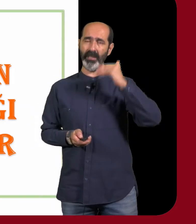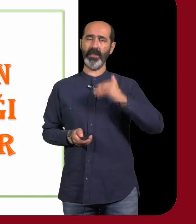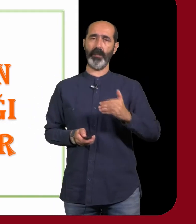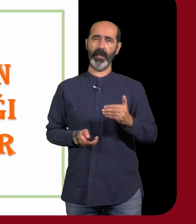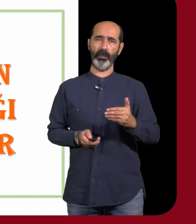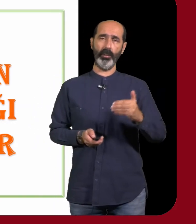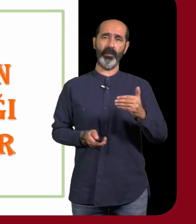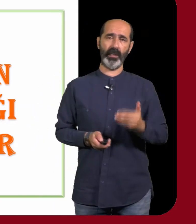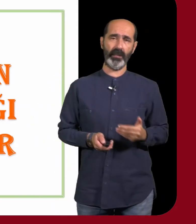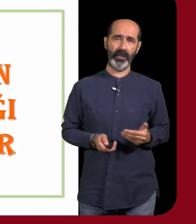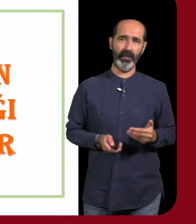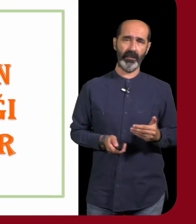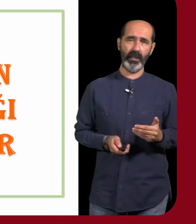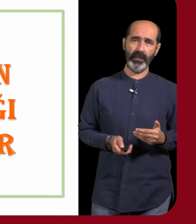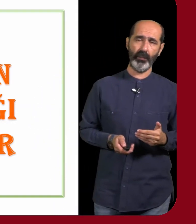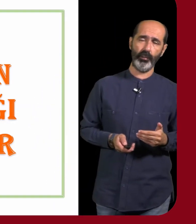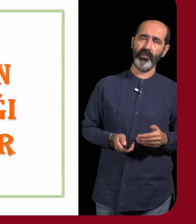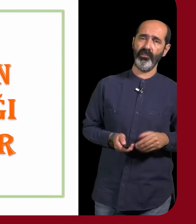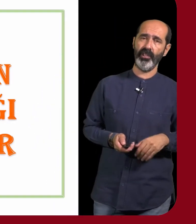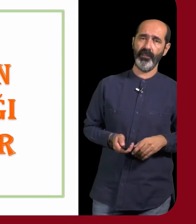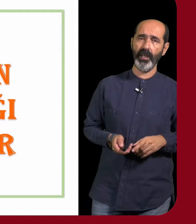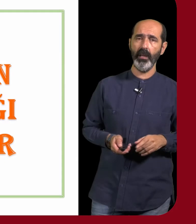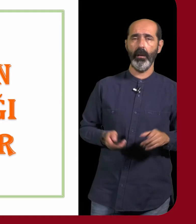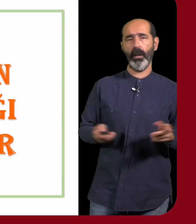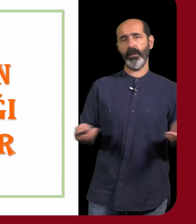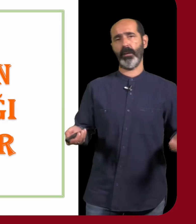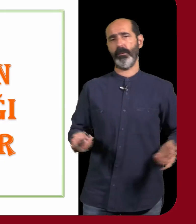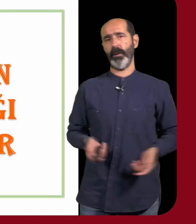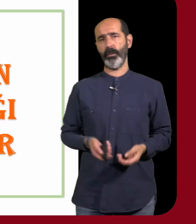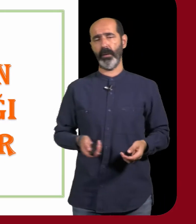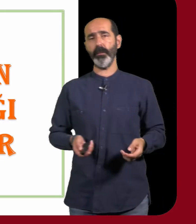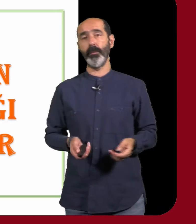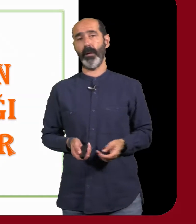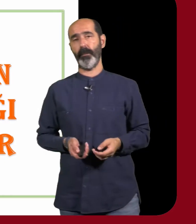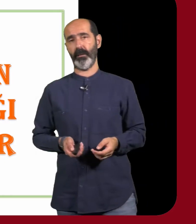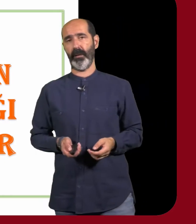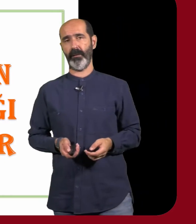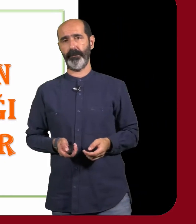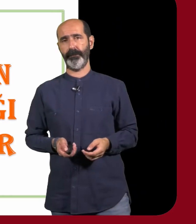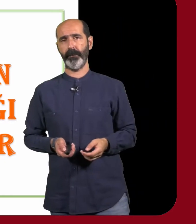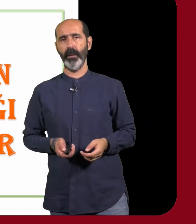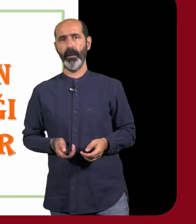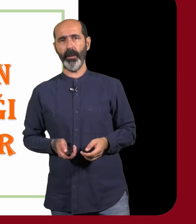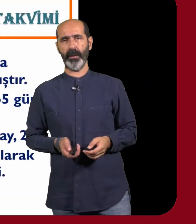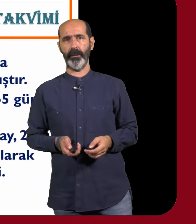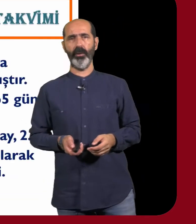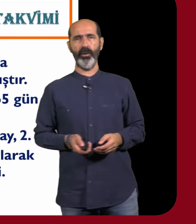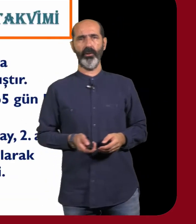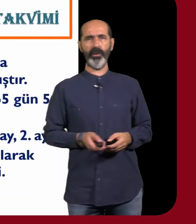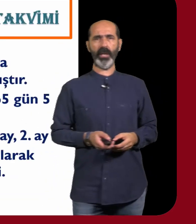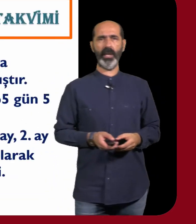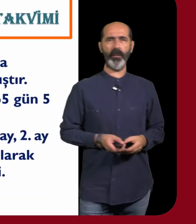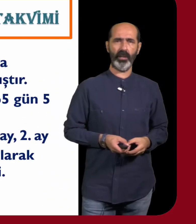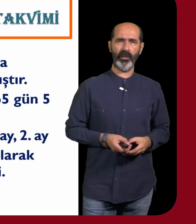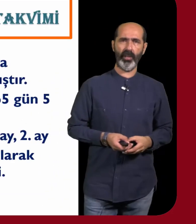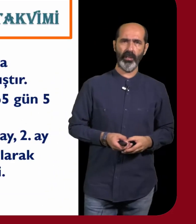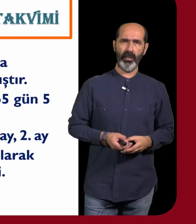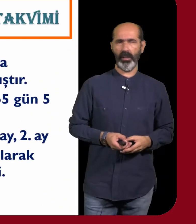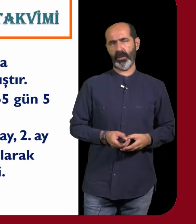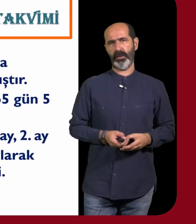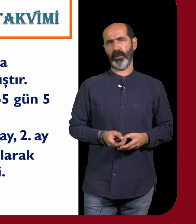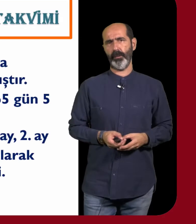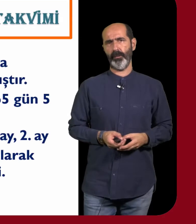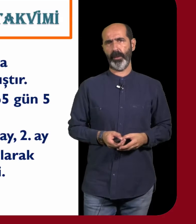takvimimiz den itibaren günümüze kadar intikal eden süreç içerisinde a hangi takvimi kullandı Bir bakmak lazım Peki şimdi gelelim